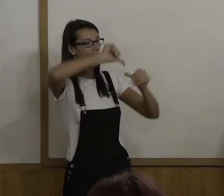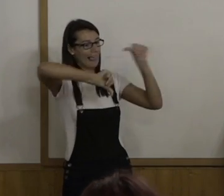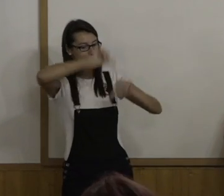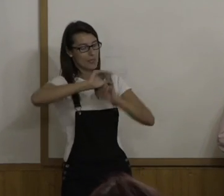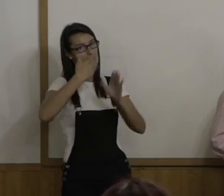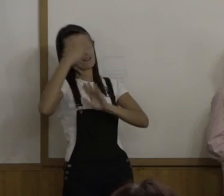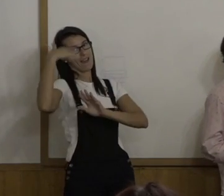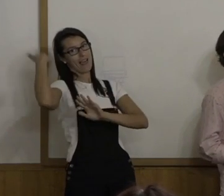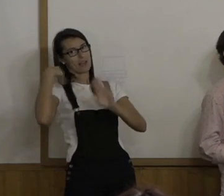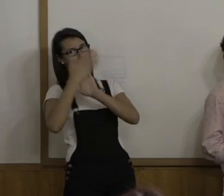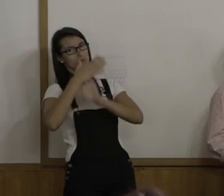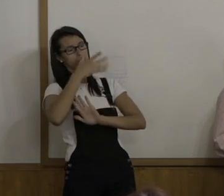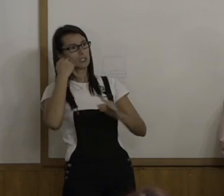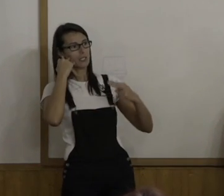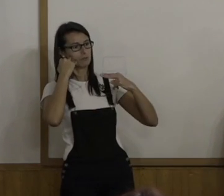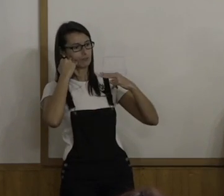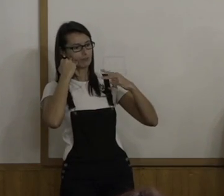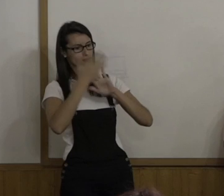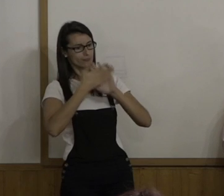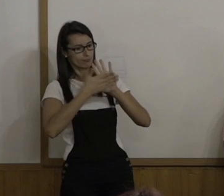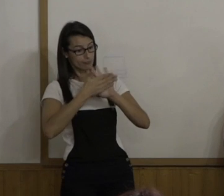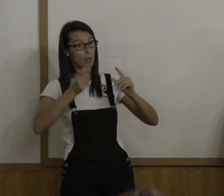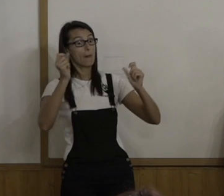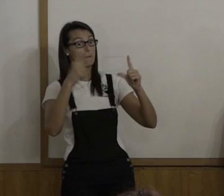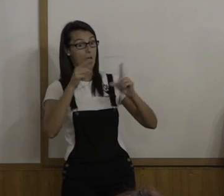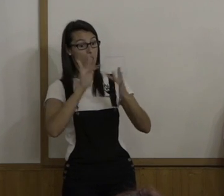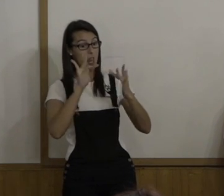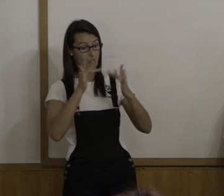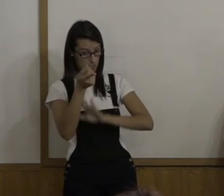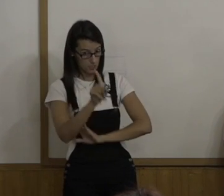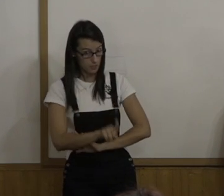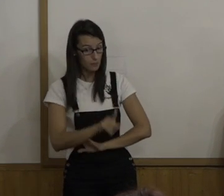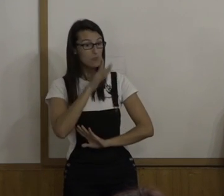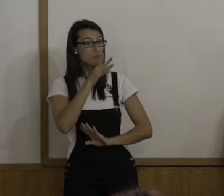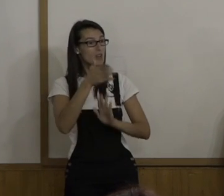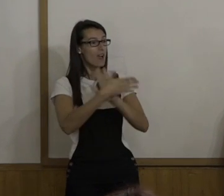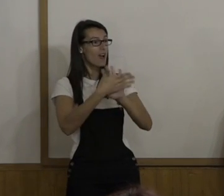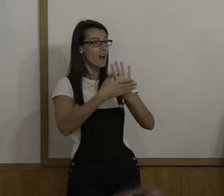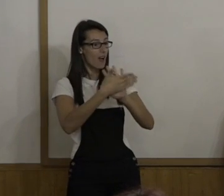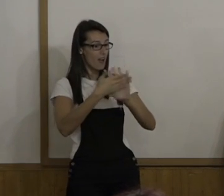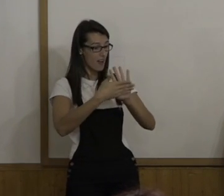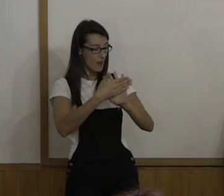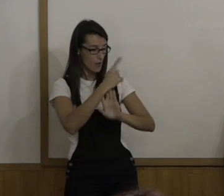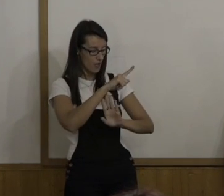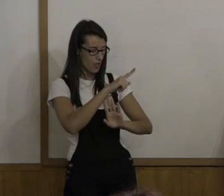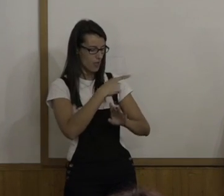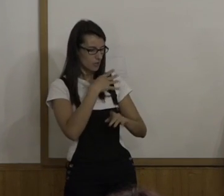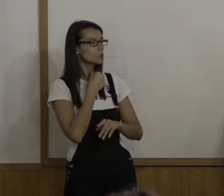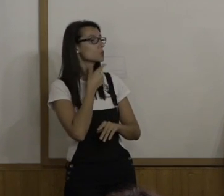porque hemos hablado bastante por teléfono, por correo y tal, porque hablando, a ella le gustó mucho, ahora lo contará mejor que